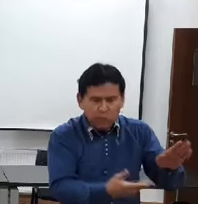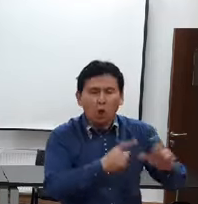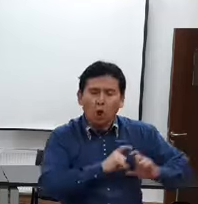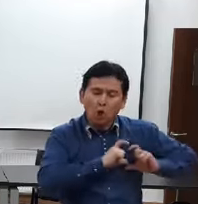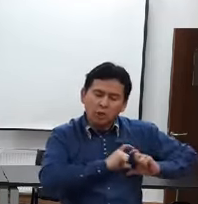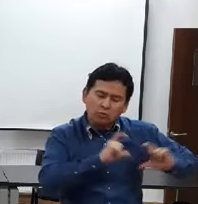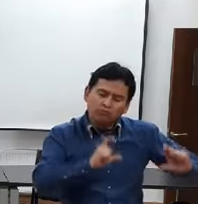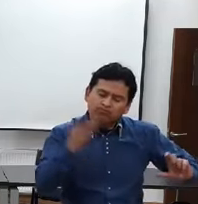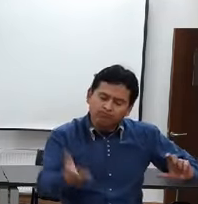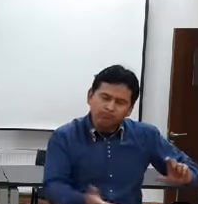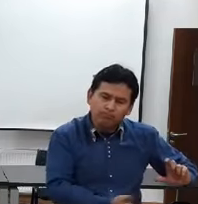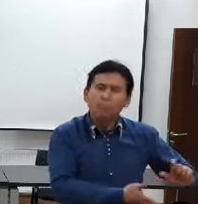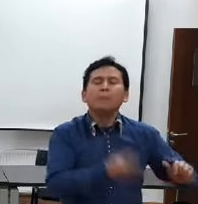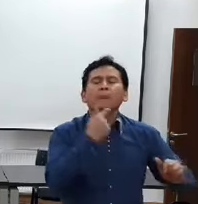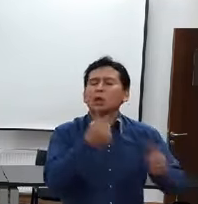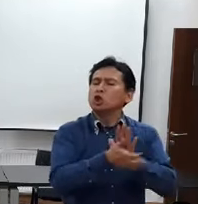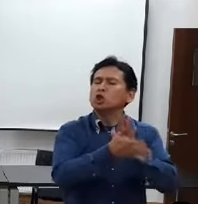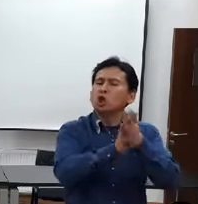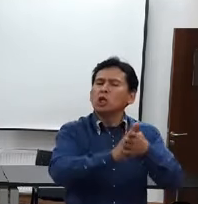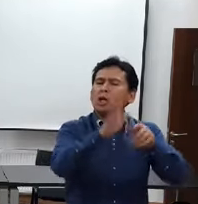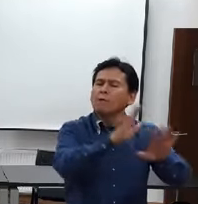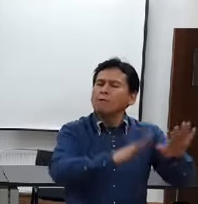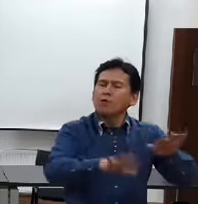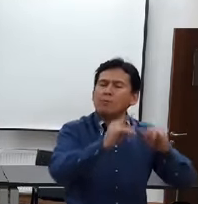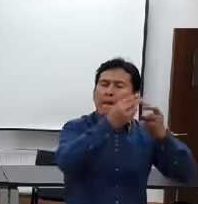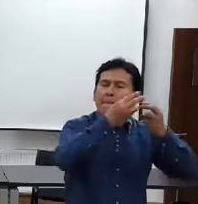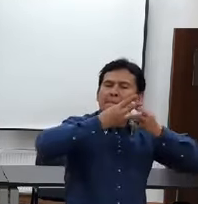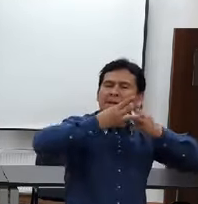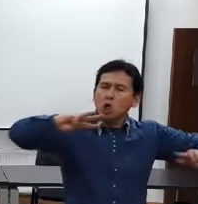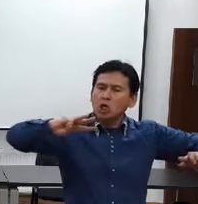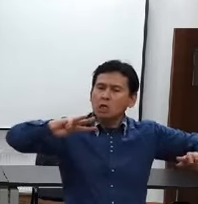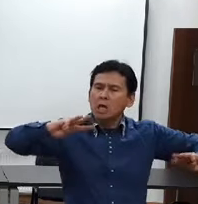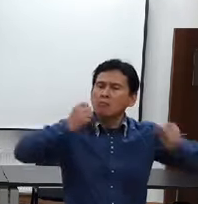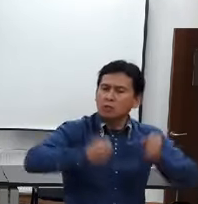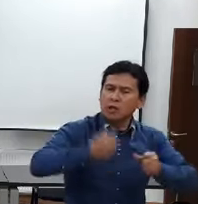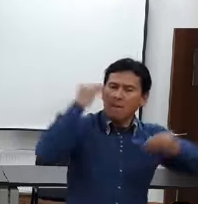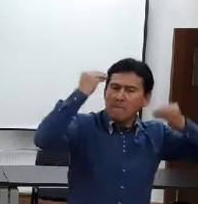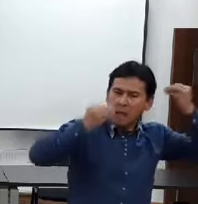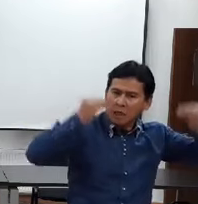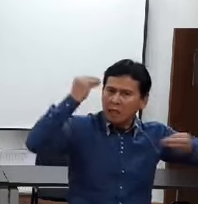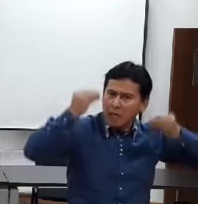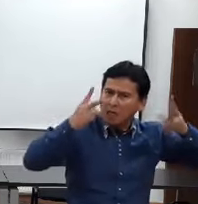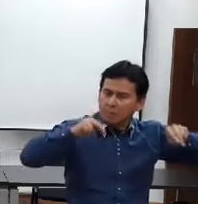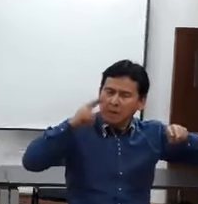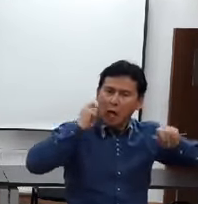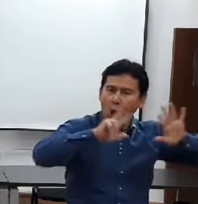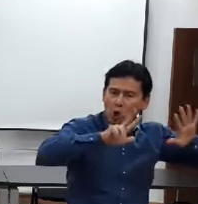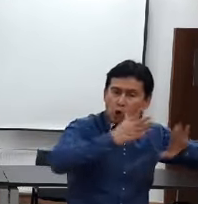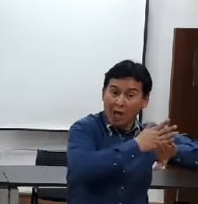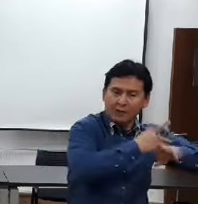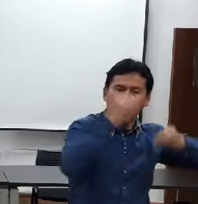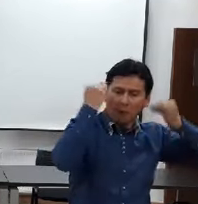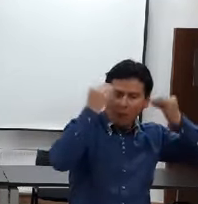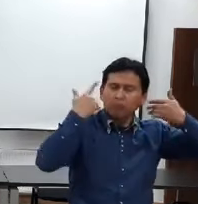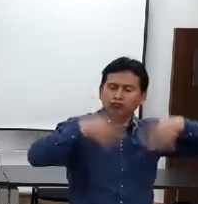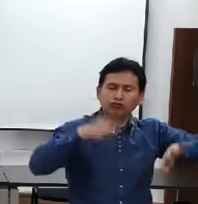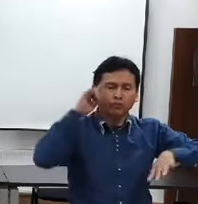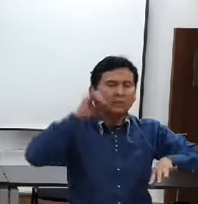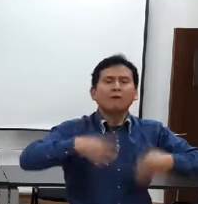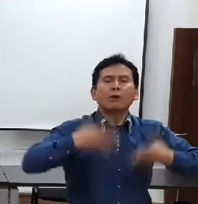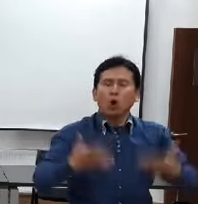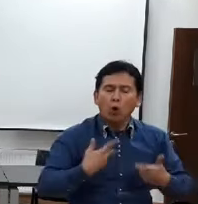corazón abierto y con toda la estrategia y la metodología que han puesto en práctica con los ocho casos anteriores, estamos